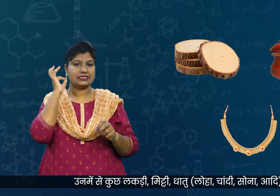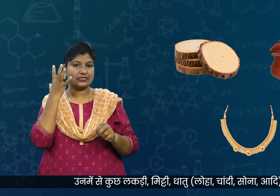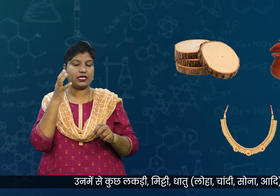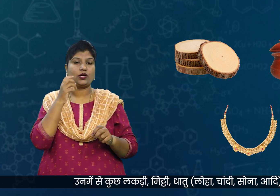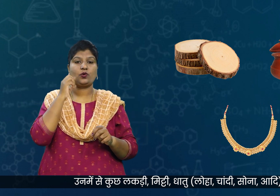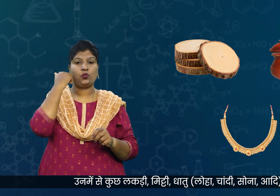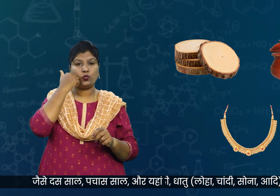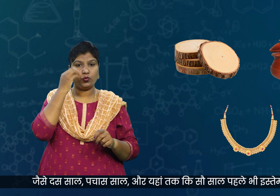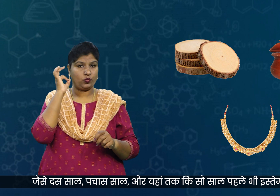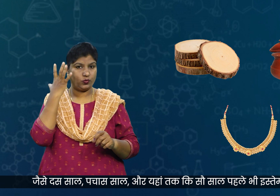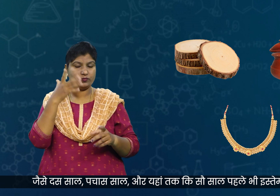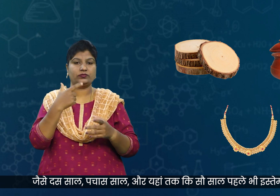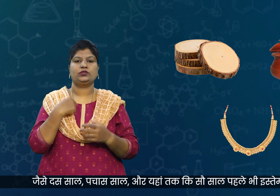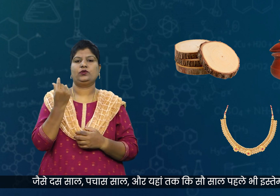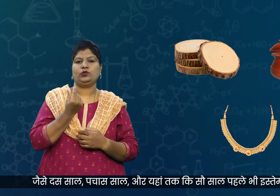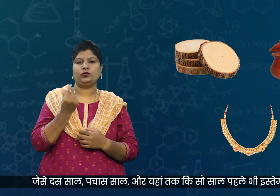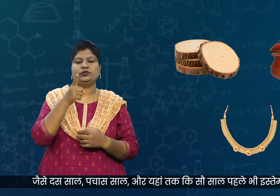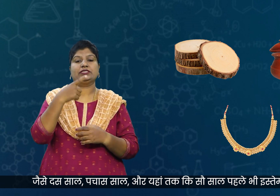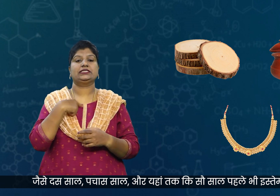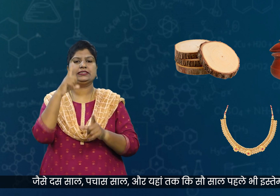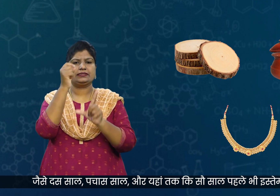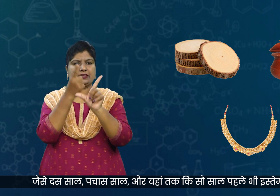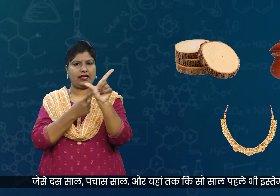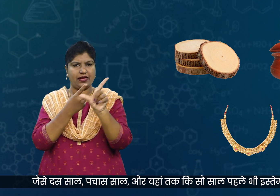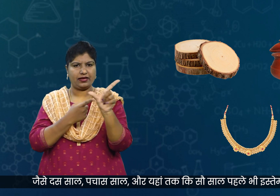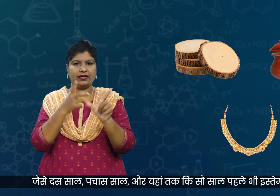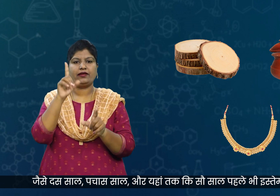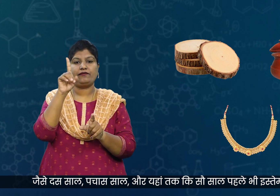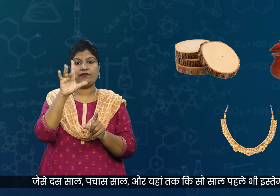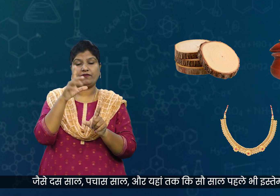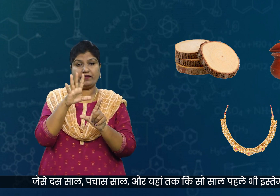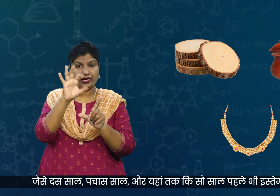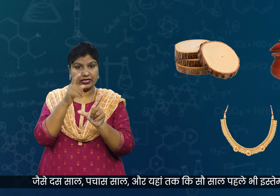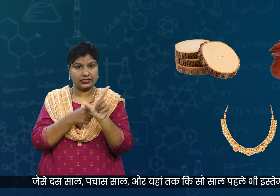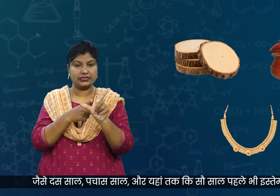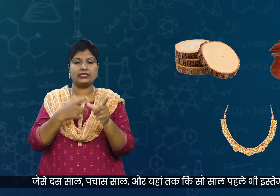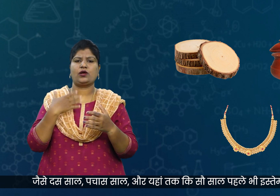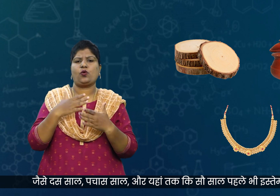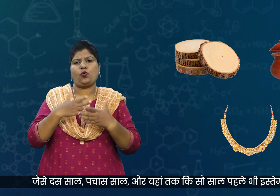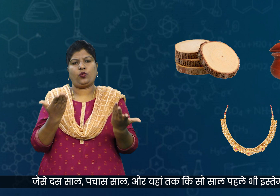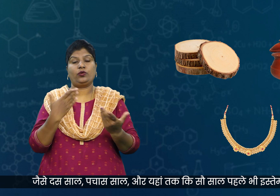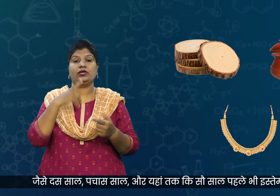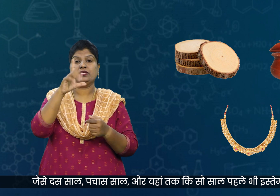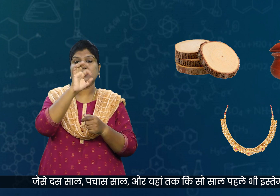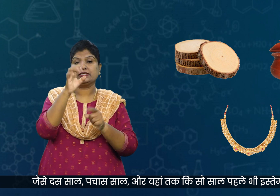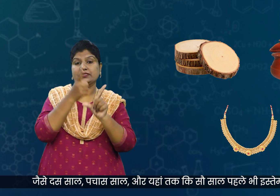आदि जैसे 10 साल, 50 साल और यहाँ तक कि 100 साल पहले भी इस्तेमाल किए गए